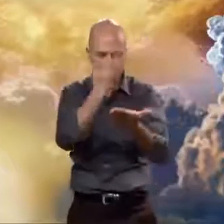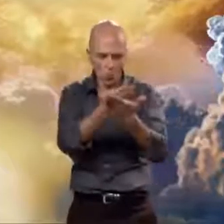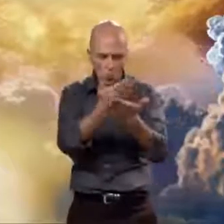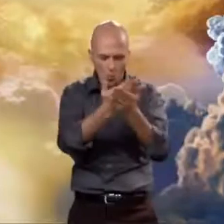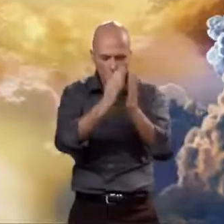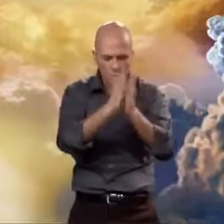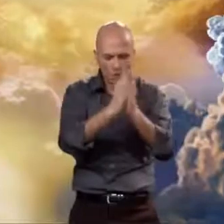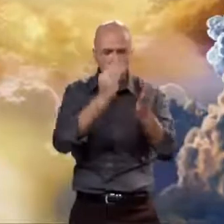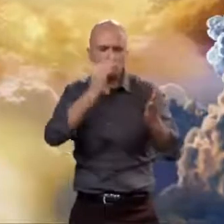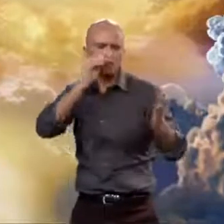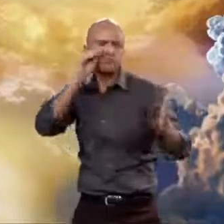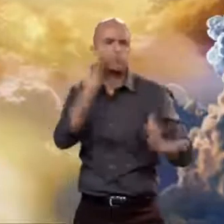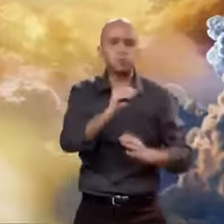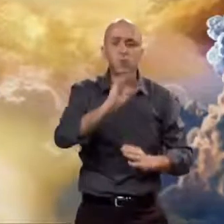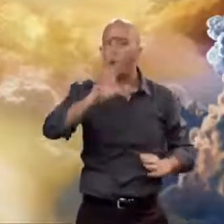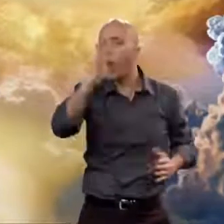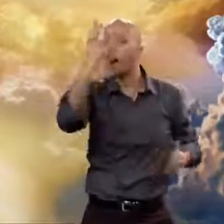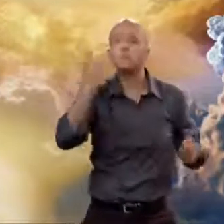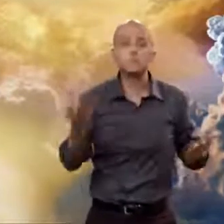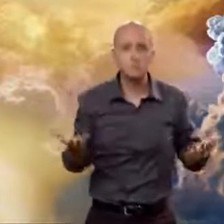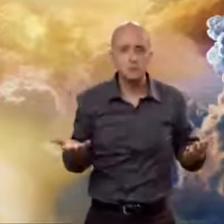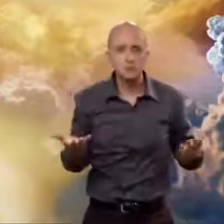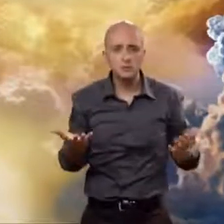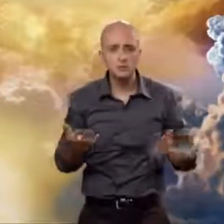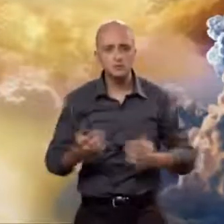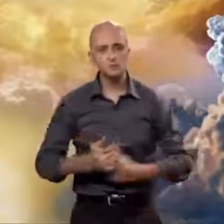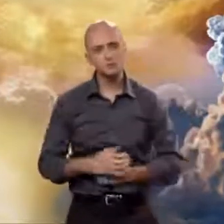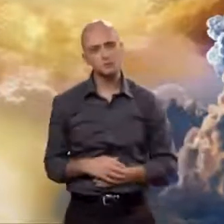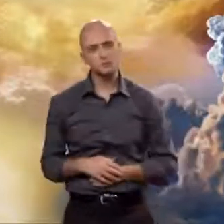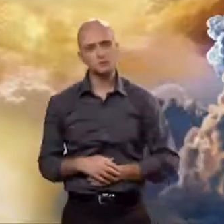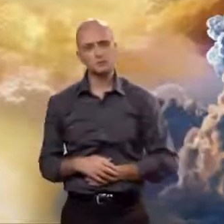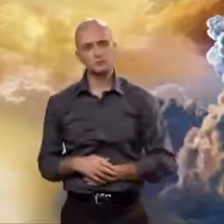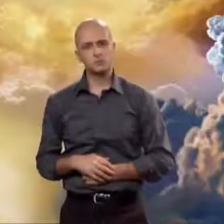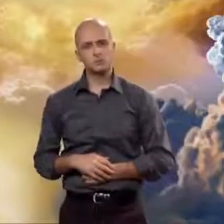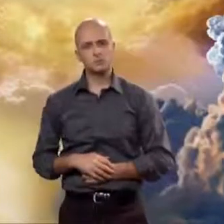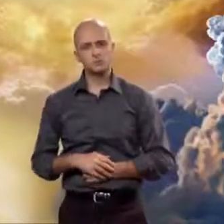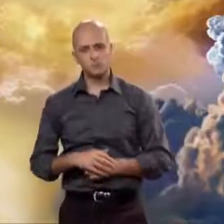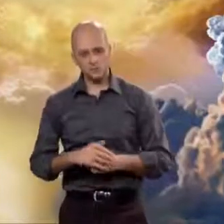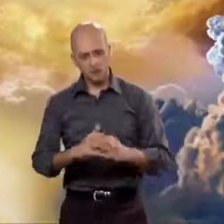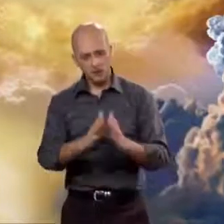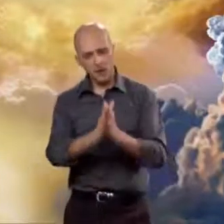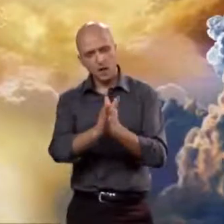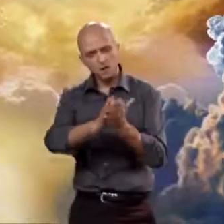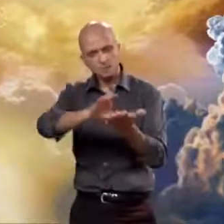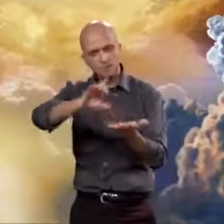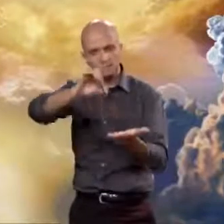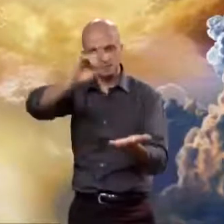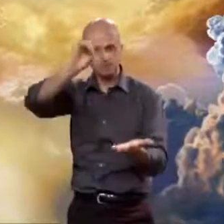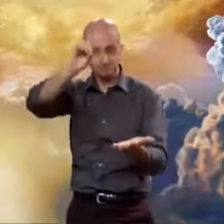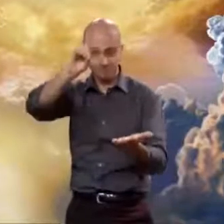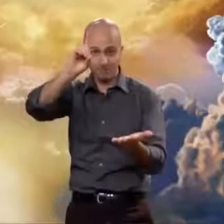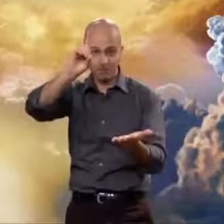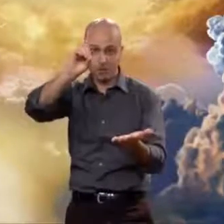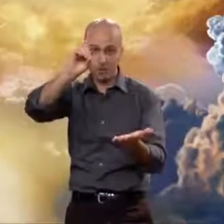fé. Mas o verdadeiro cristão permanecerá firme. Sua fé estará forte e sua esperança